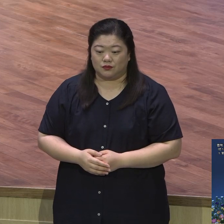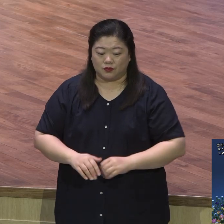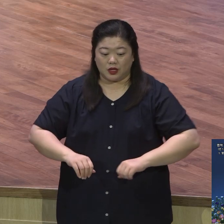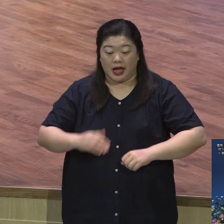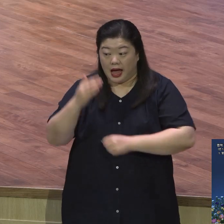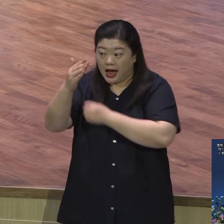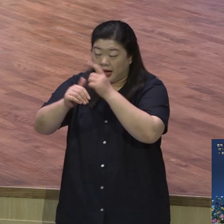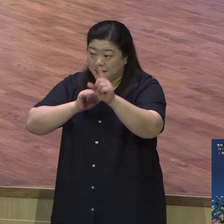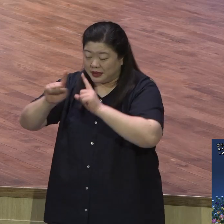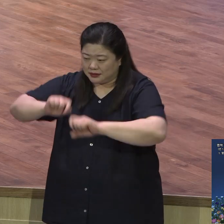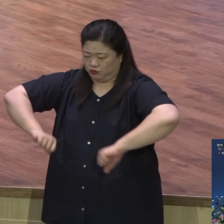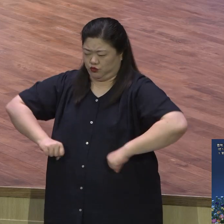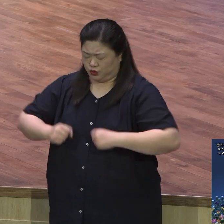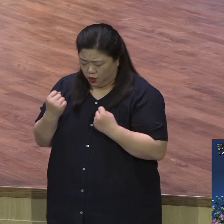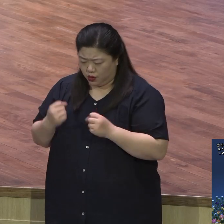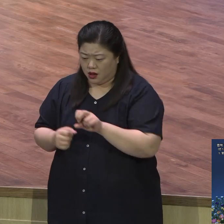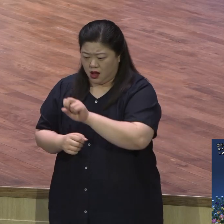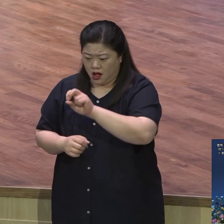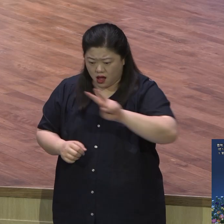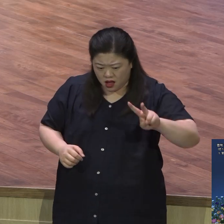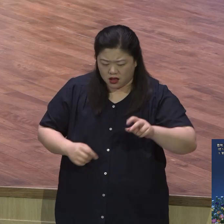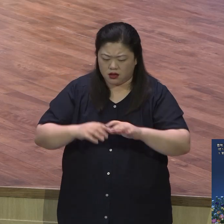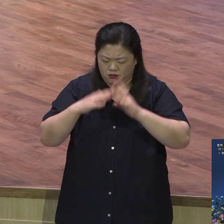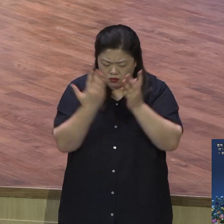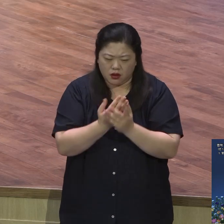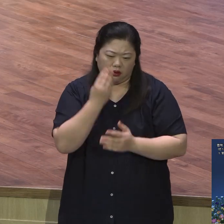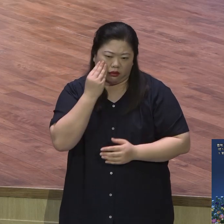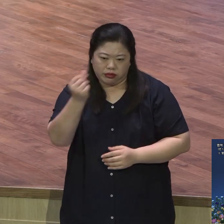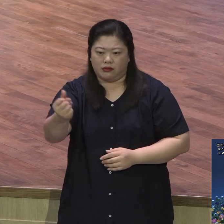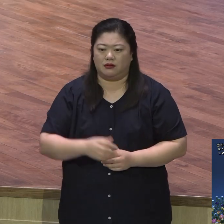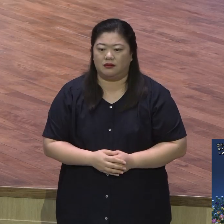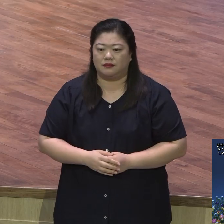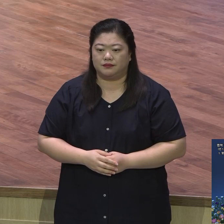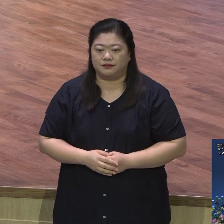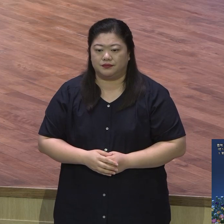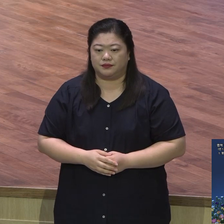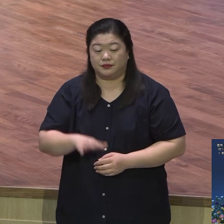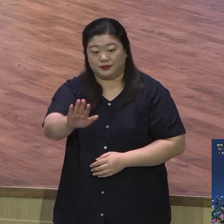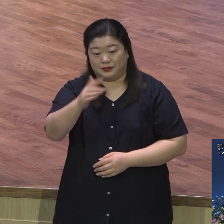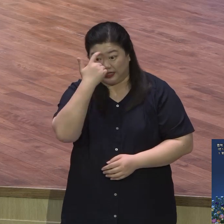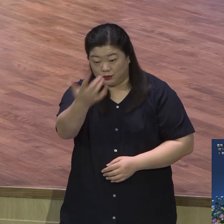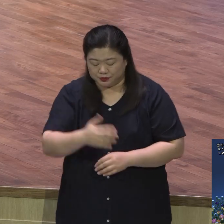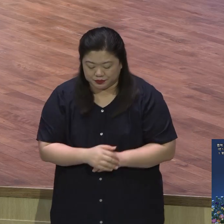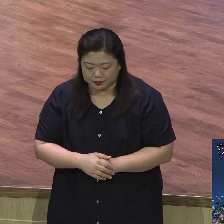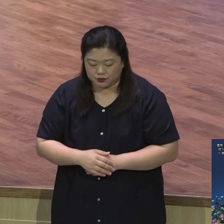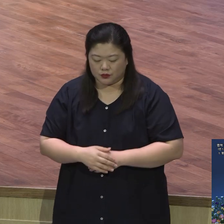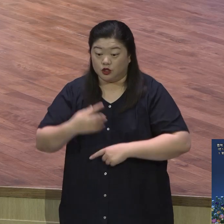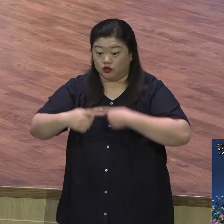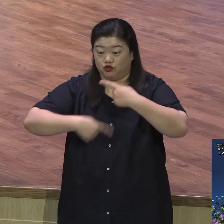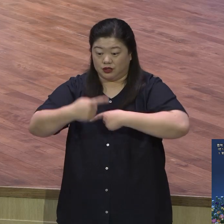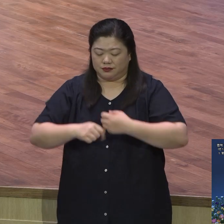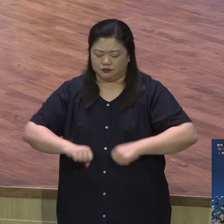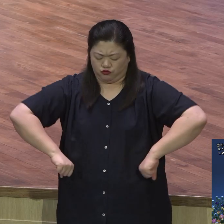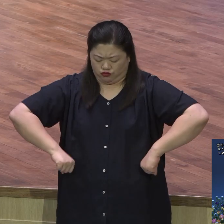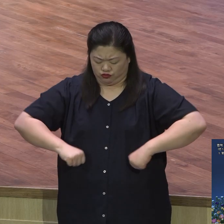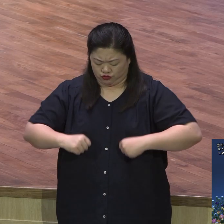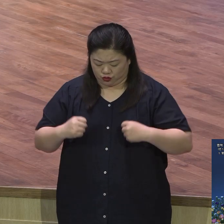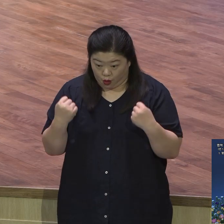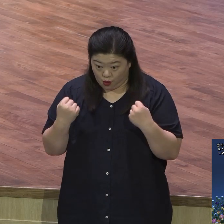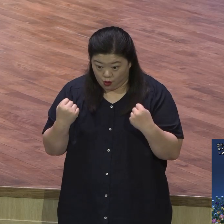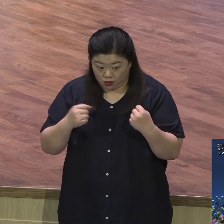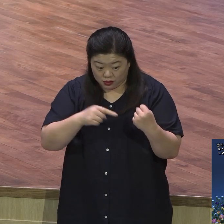말씀에 순종하는 것 순종이 뭐요 순종이 곧 믿음이라 그러고 보니까